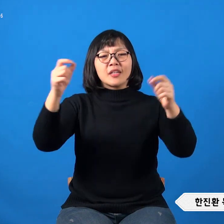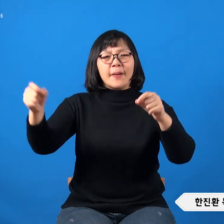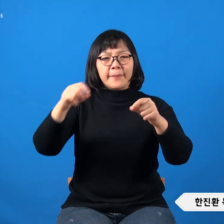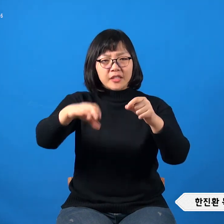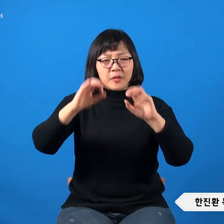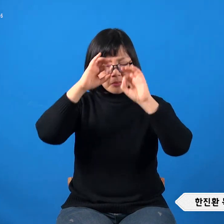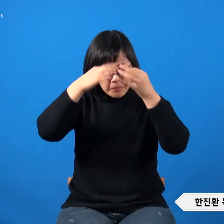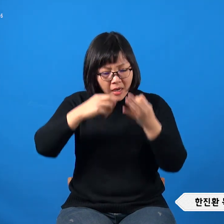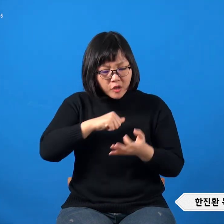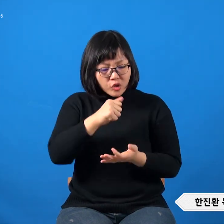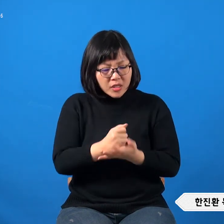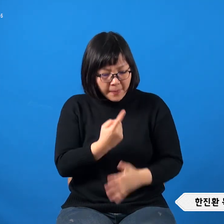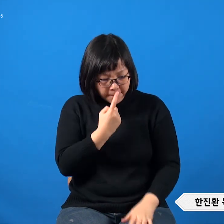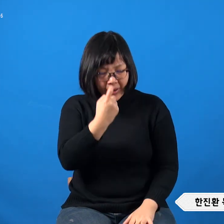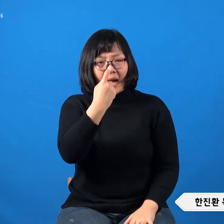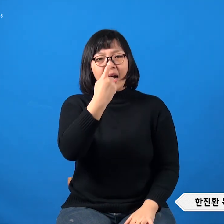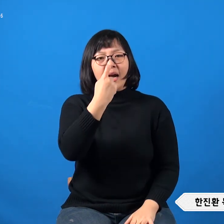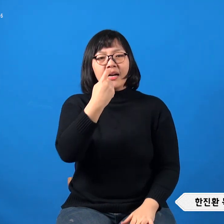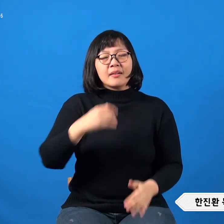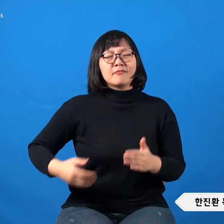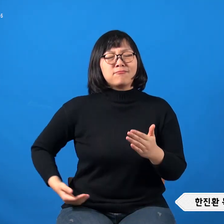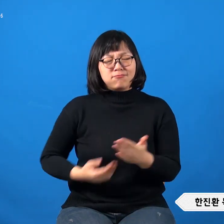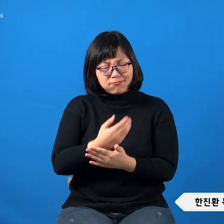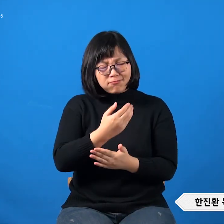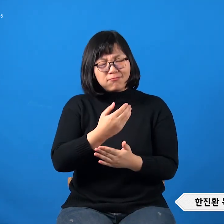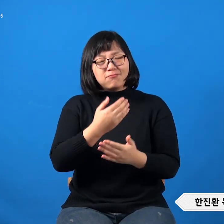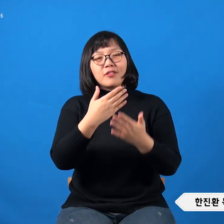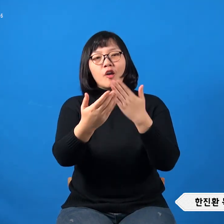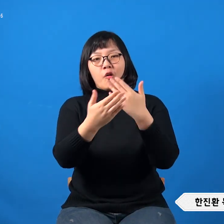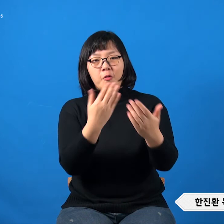돌이킨 그런 인생 경험이 그게 녹아있기 때문입니다.